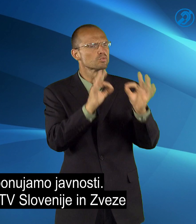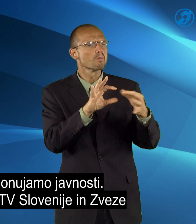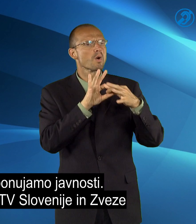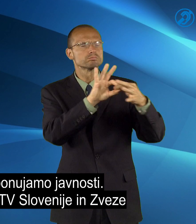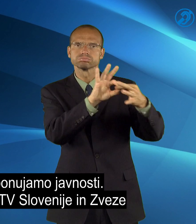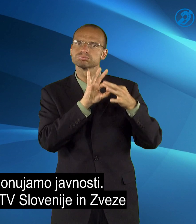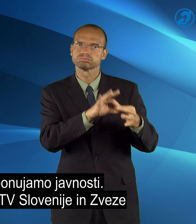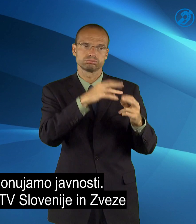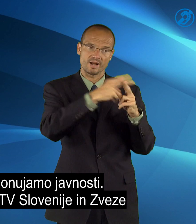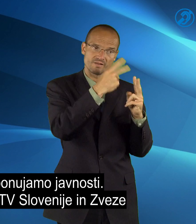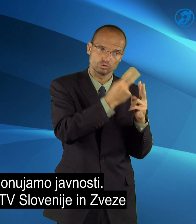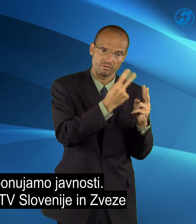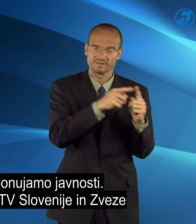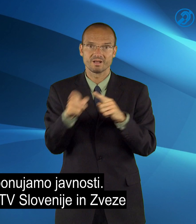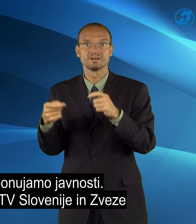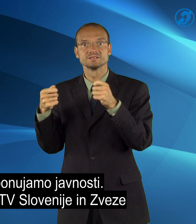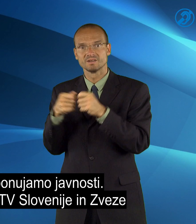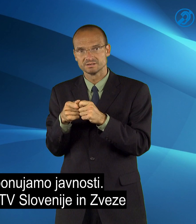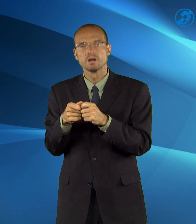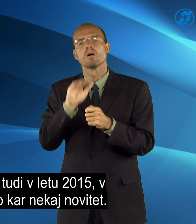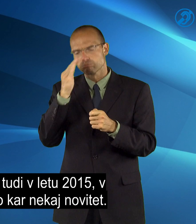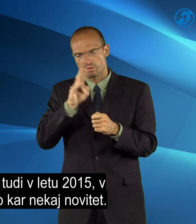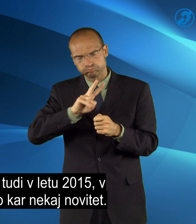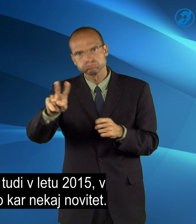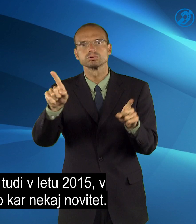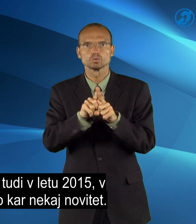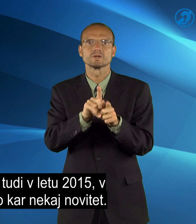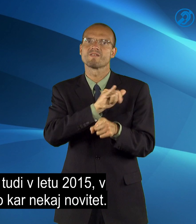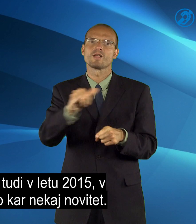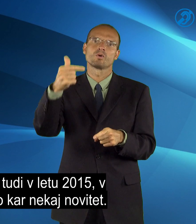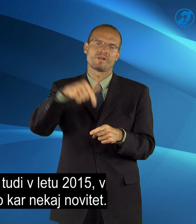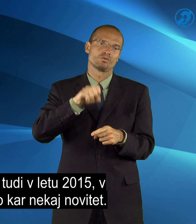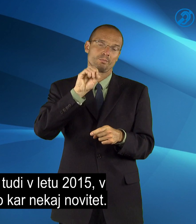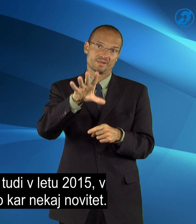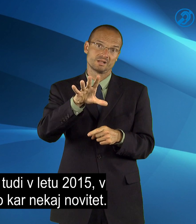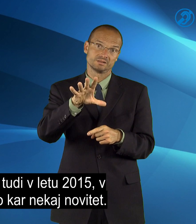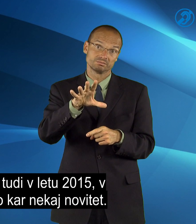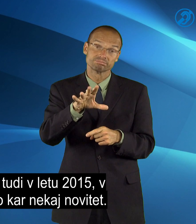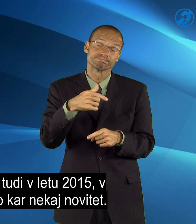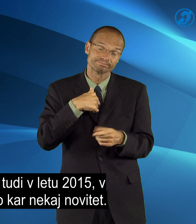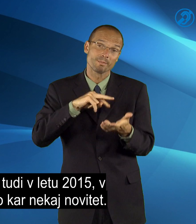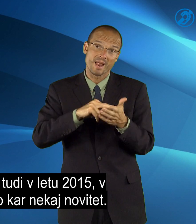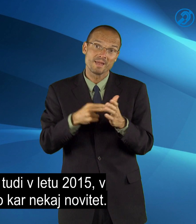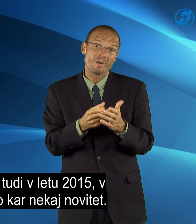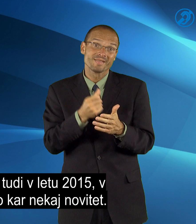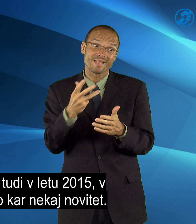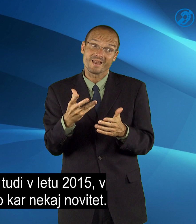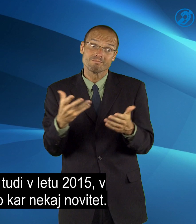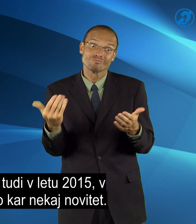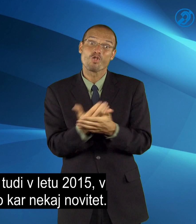Dobro sodelovanje RTV Slovenije in zveze se bo nadaljevalo tudi v letu 2015, v katerem planiramo kar